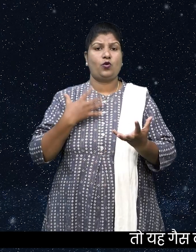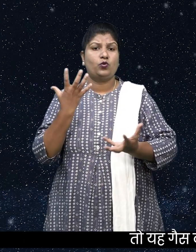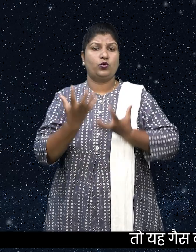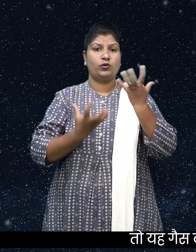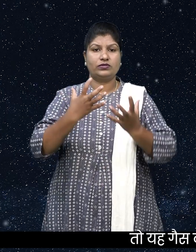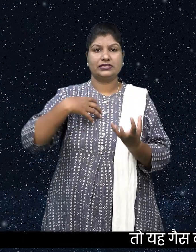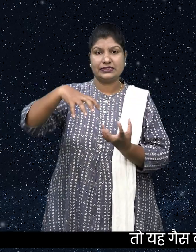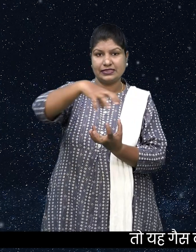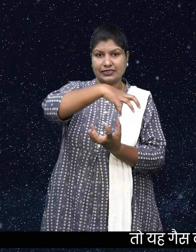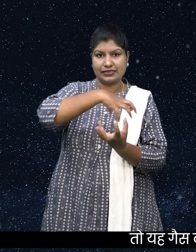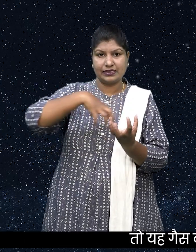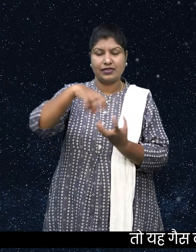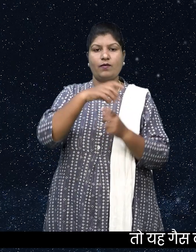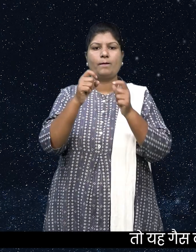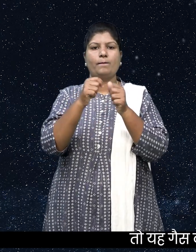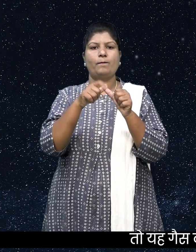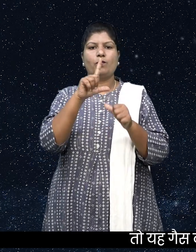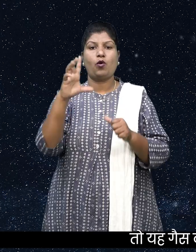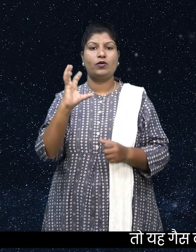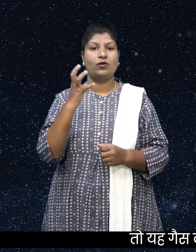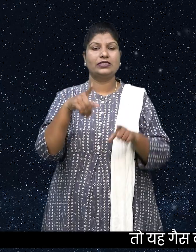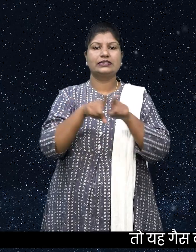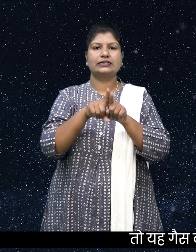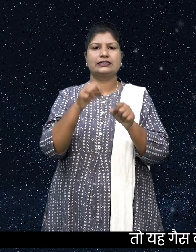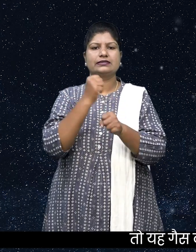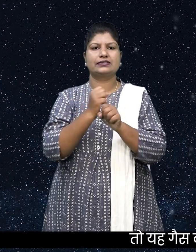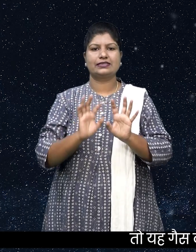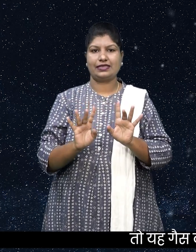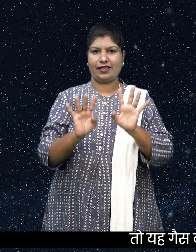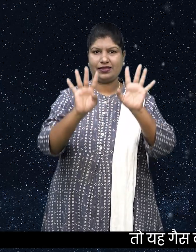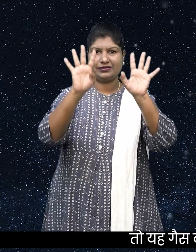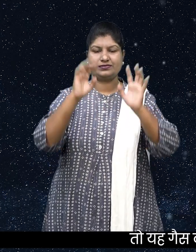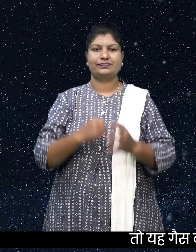तो यह गैस का एक गर्म घूमने वाला गोला था।